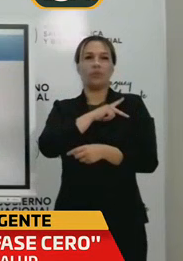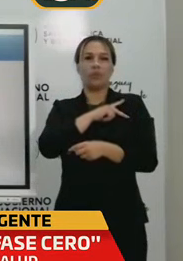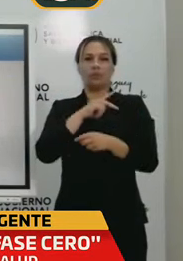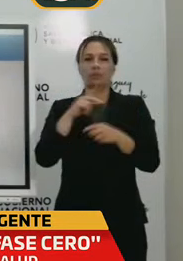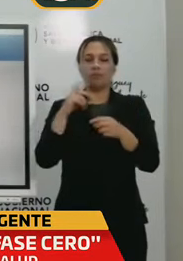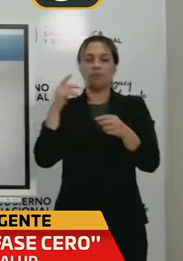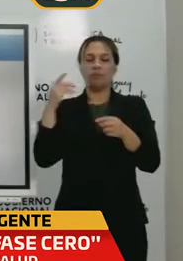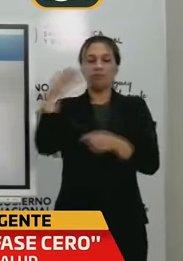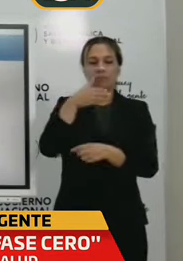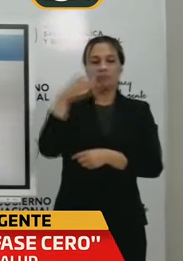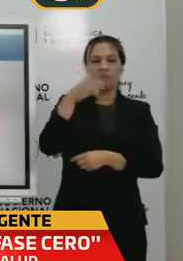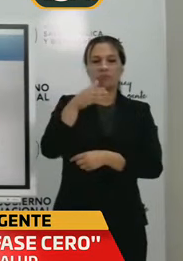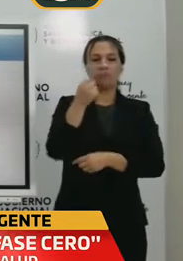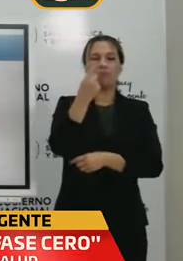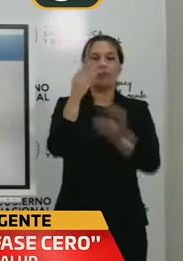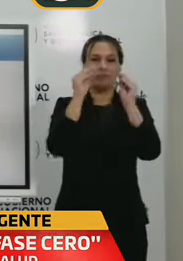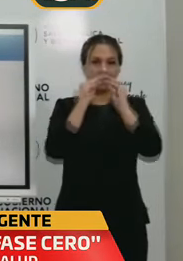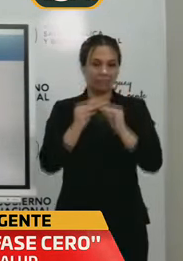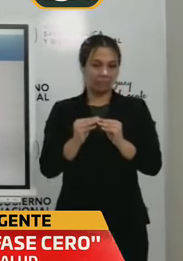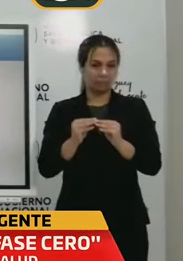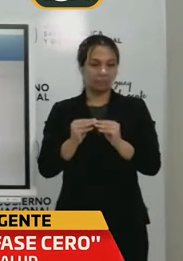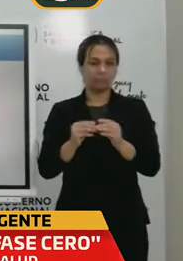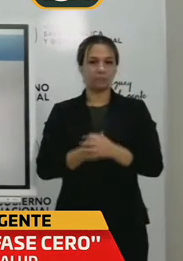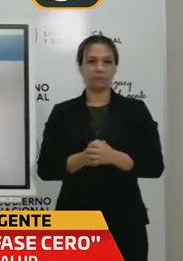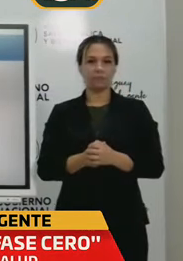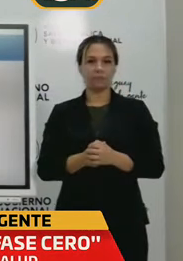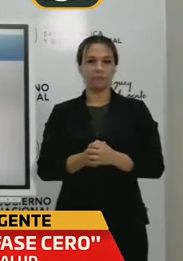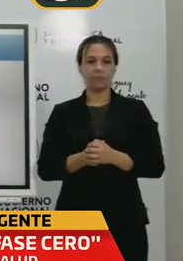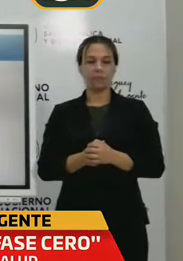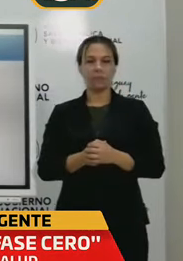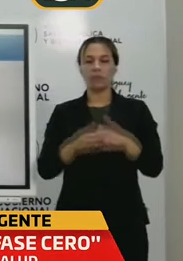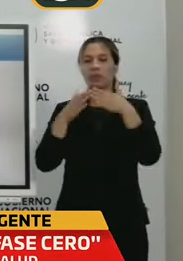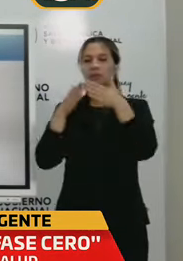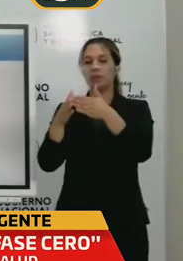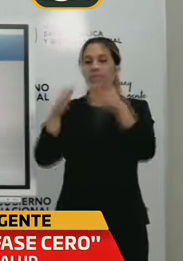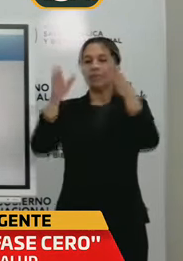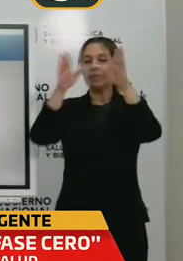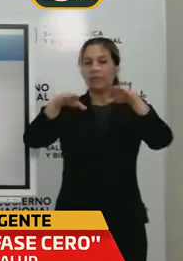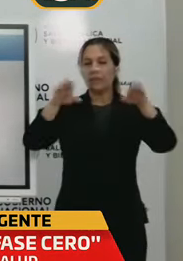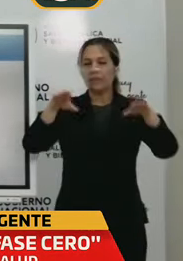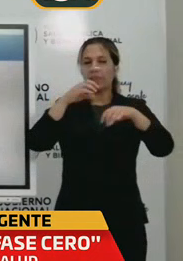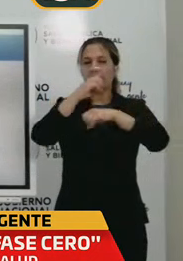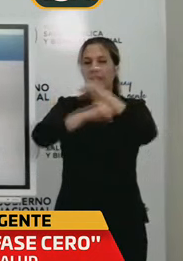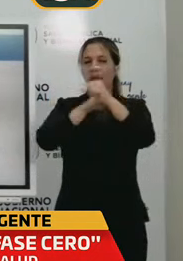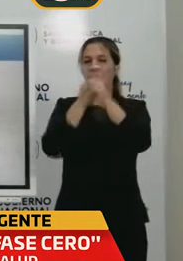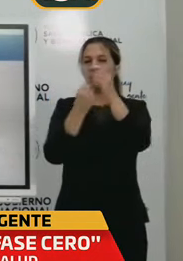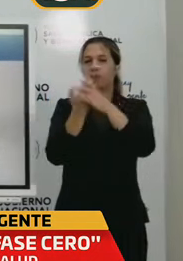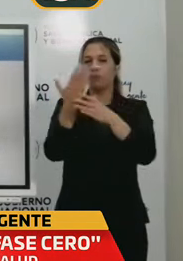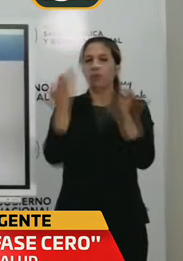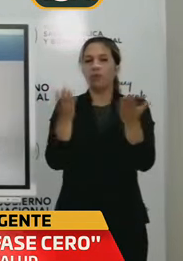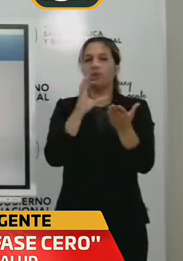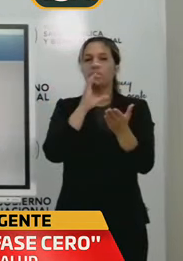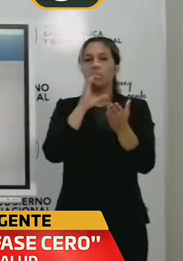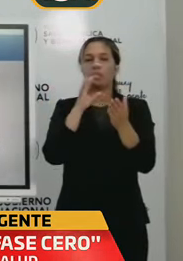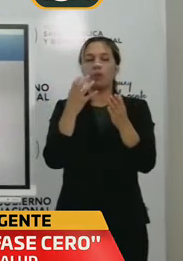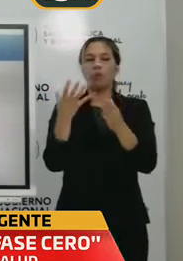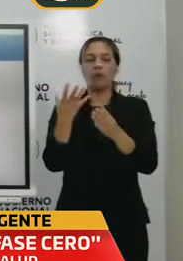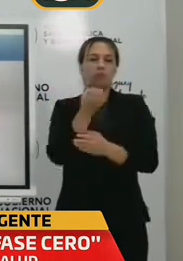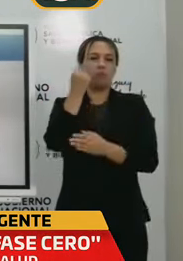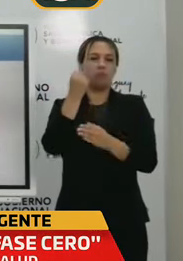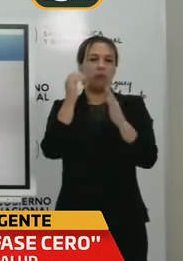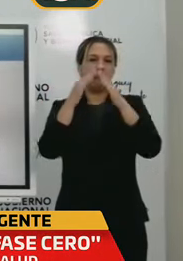las recomendaciones para las fiestas de Navidad y Año Nuevo? ¿Cómo celebramos de manera segura en casa?